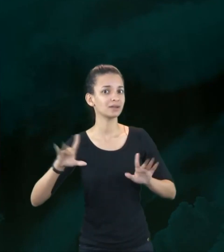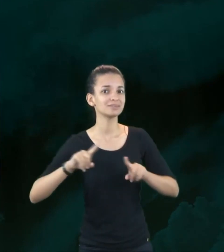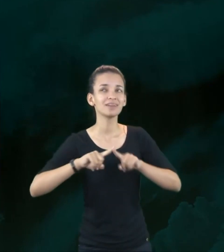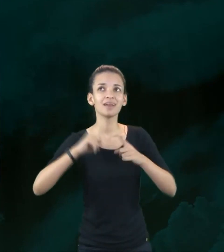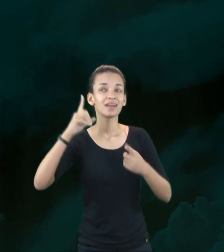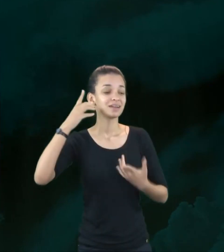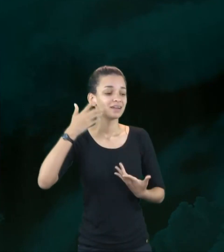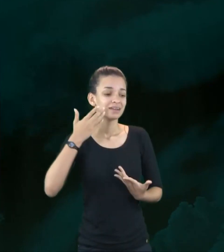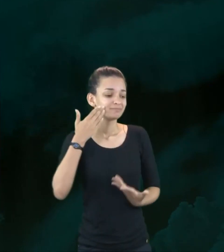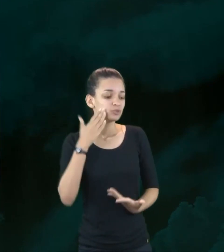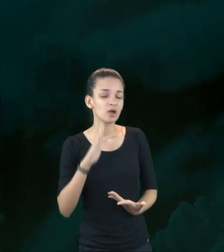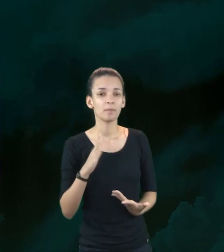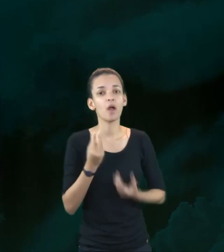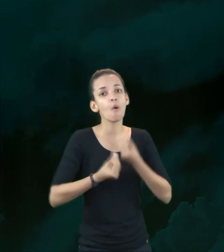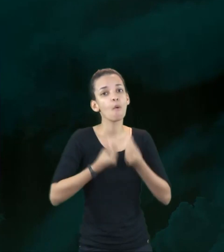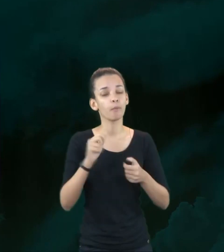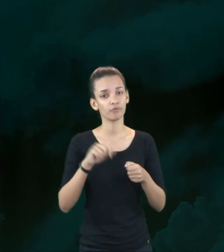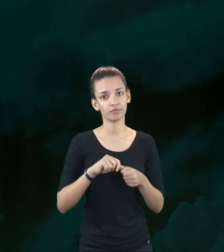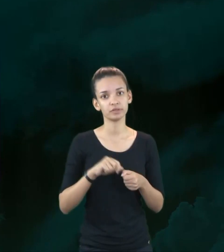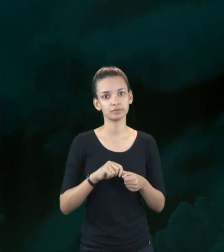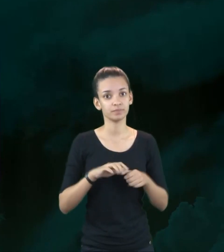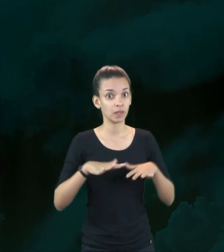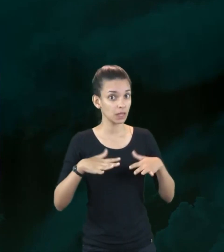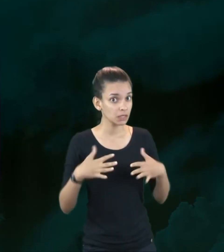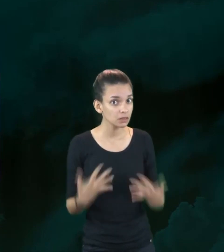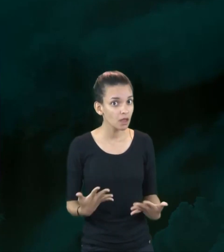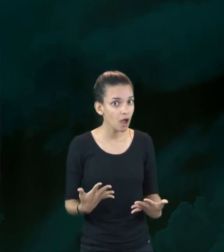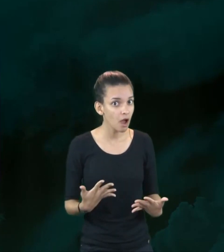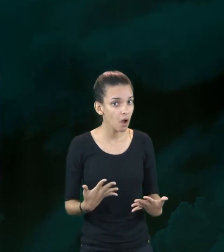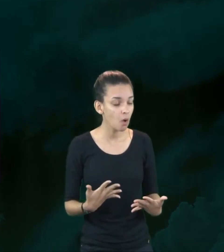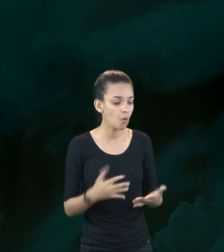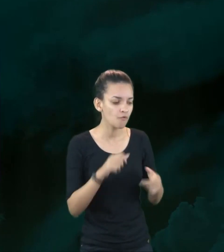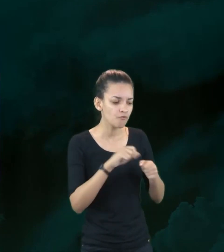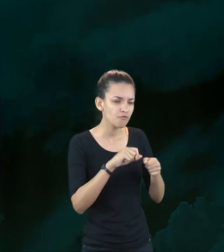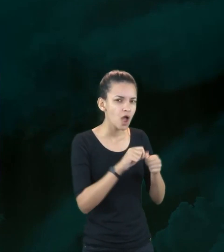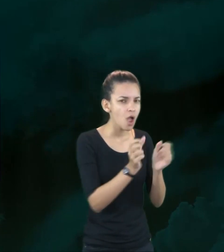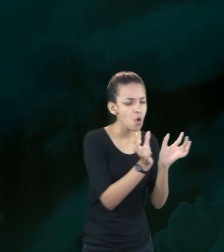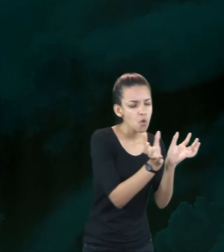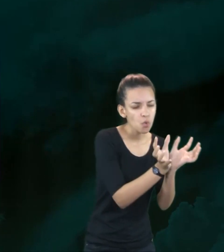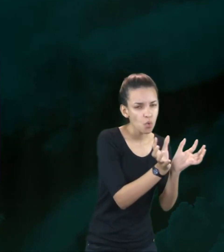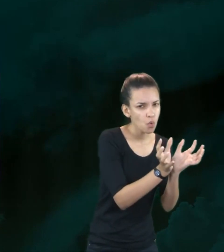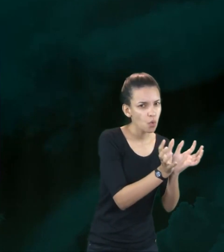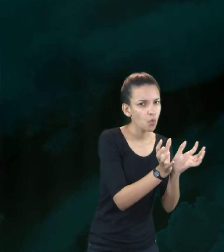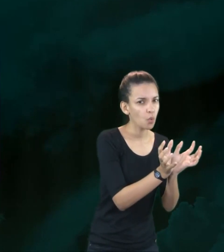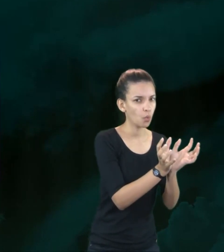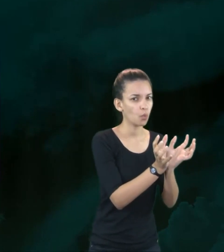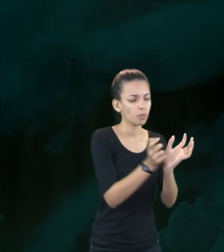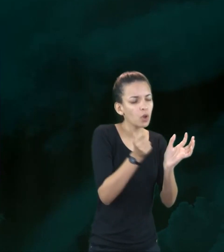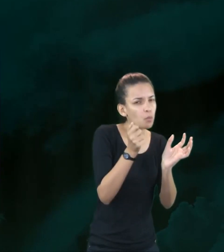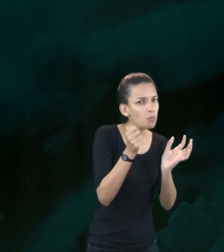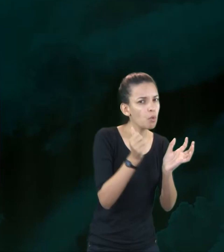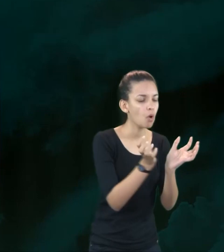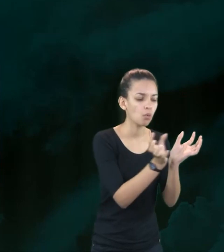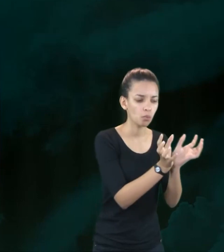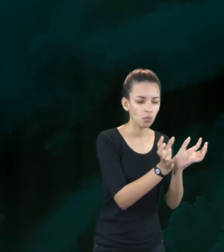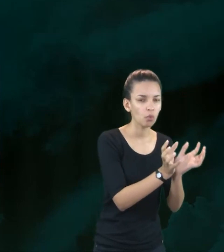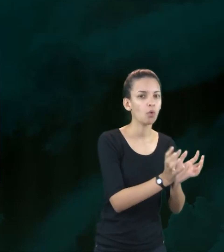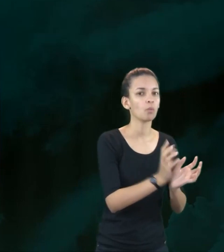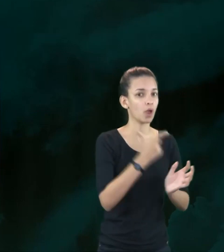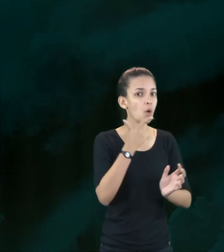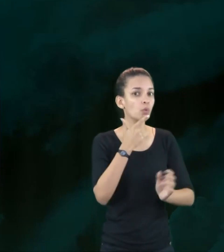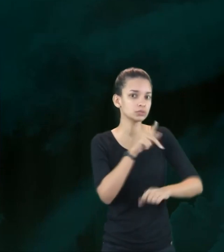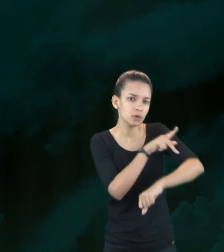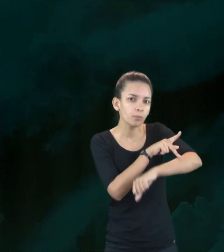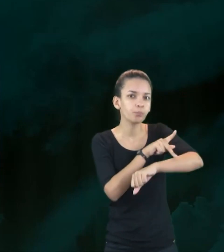fazer. Aí ele manteve alguns homens ainda ligados com ele, e esses poucos homens, por exemplo, eu posso